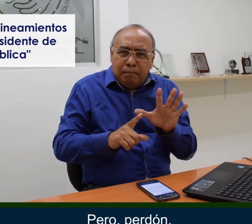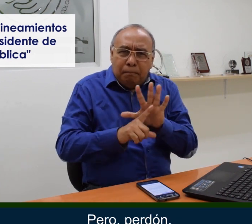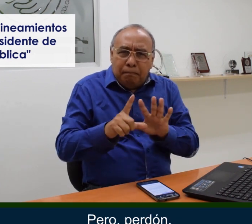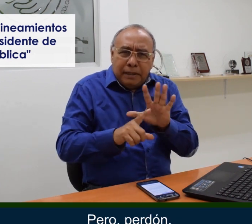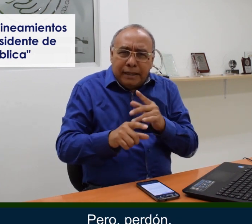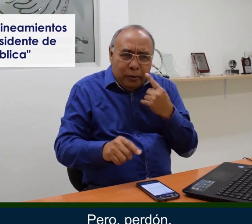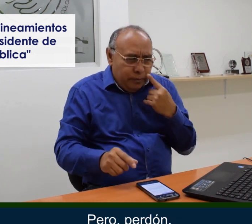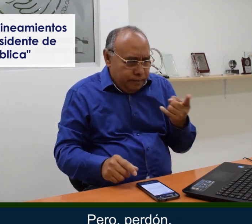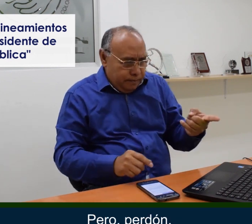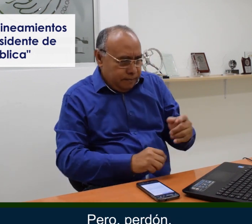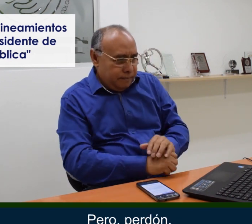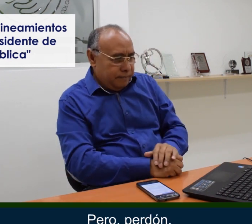perdón, miremos este video.